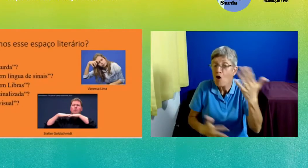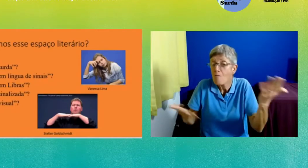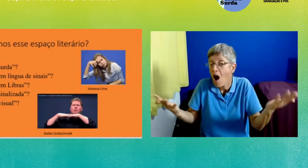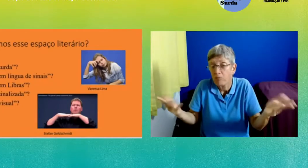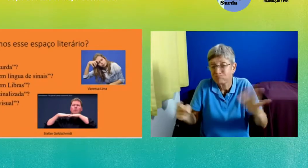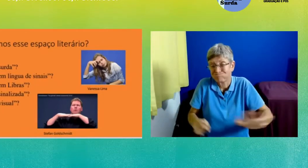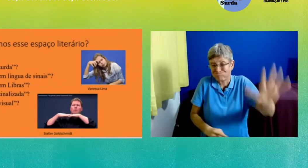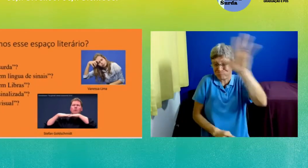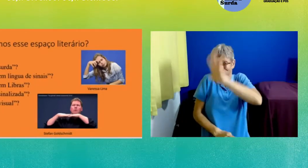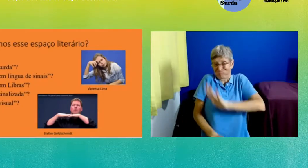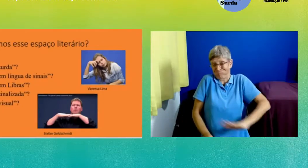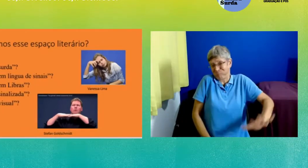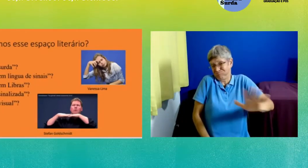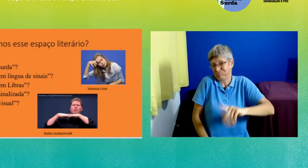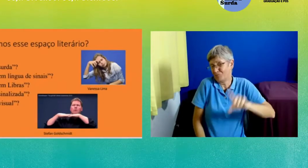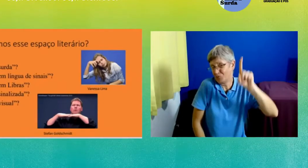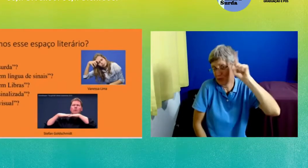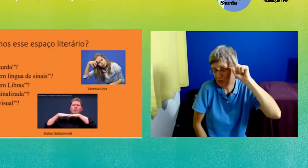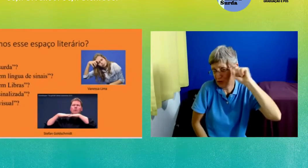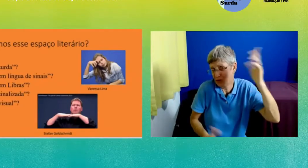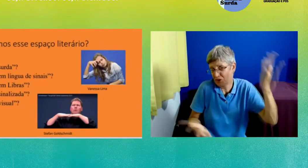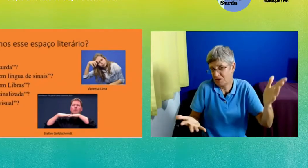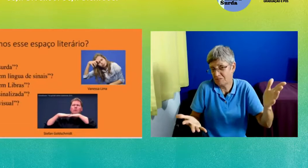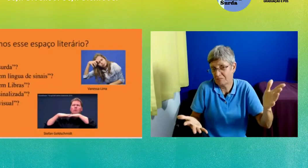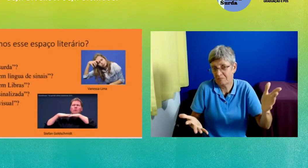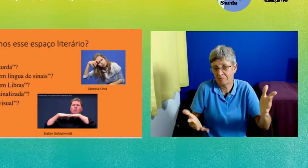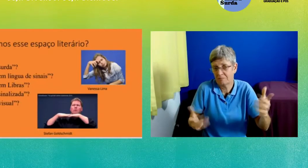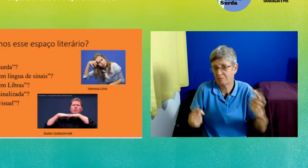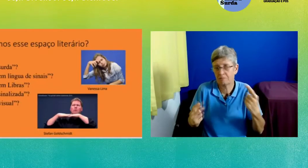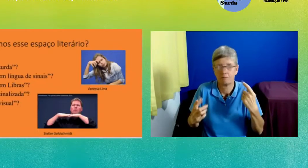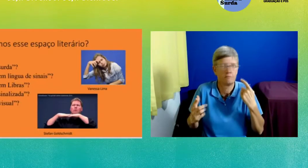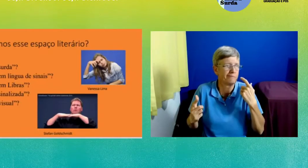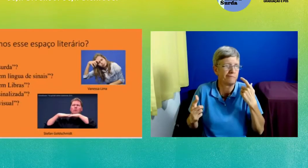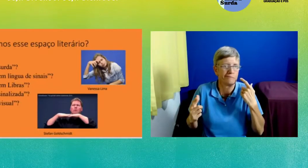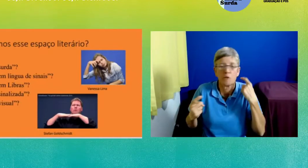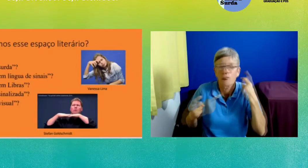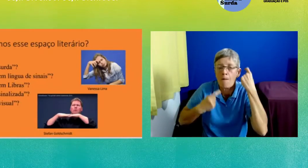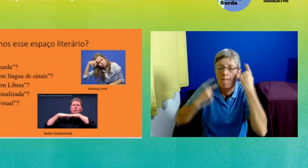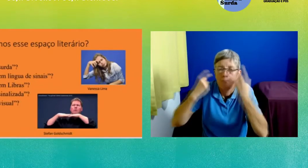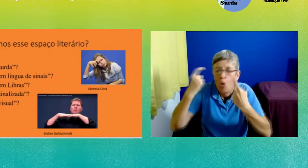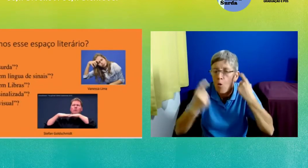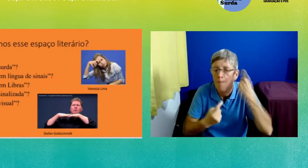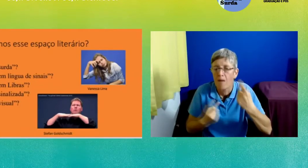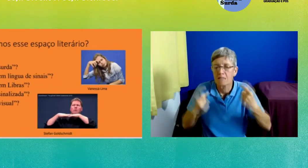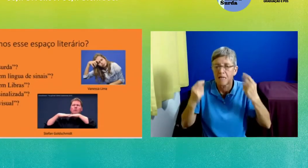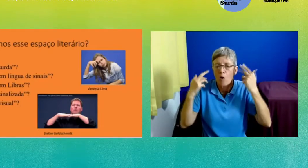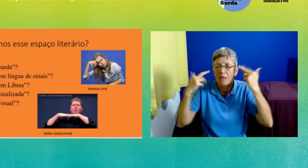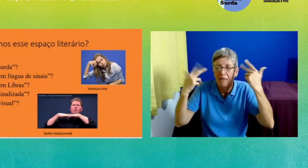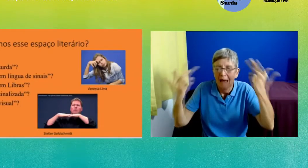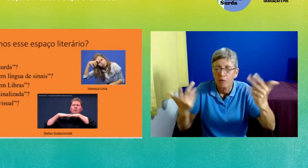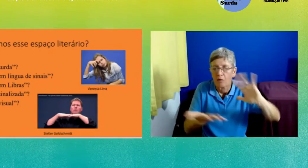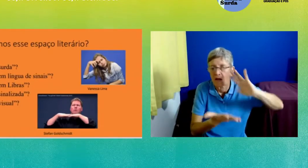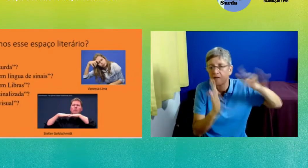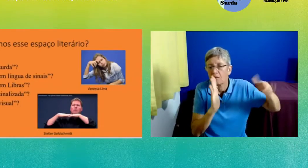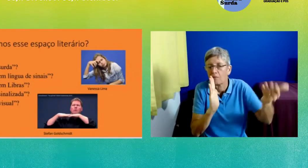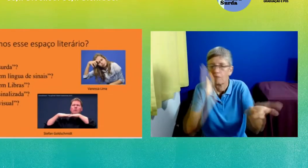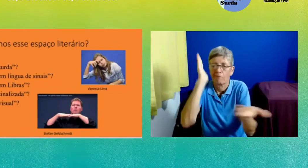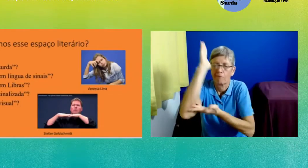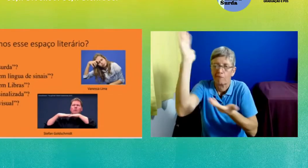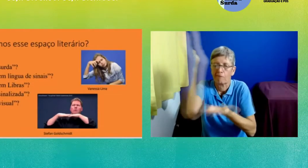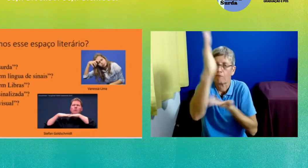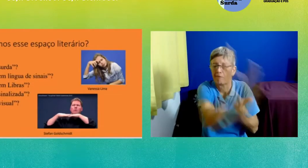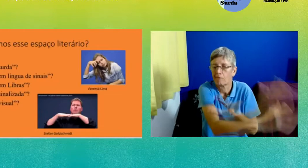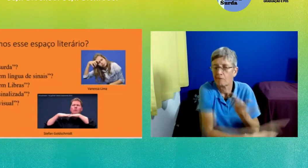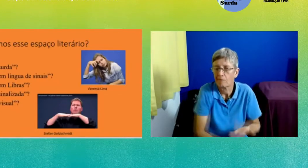foco, é normal. Isso é normal, são coisas às vezes que ele quer usar do dia a dia,